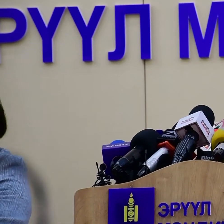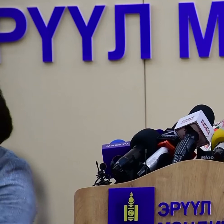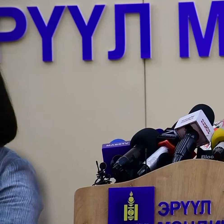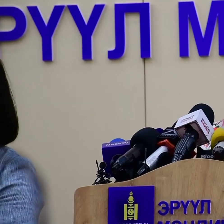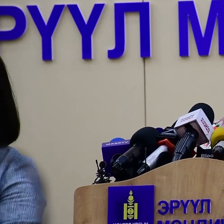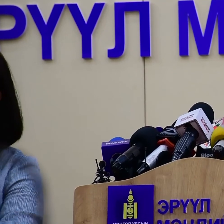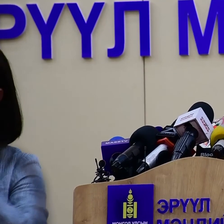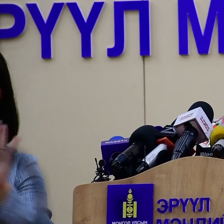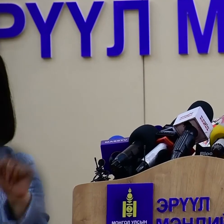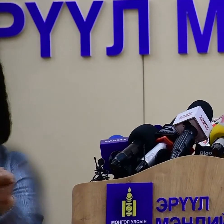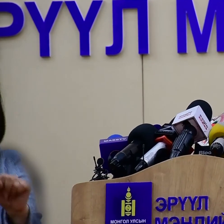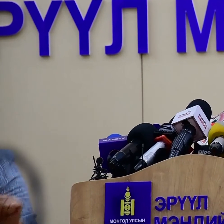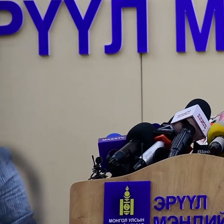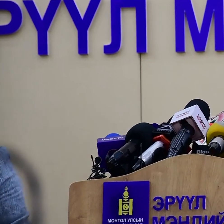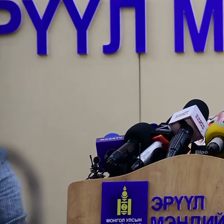ажилчид